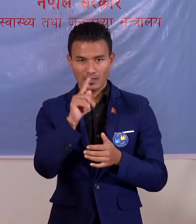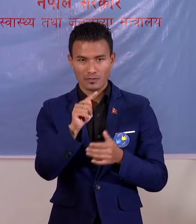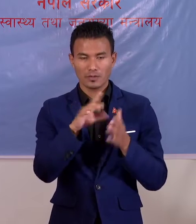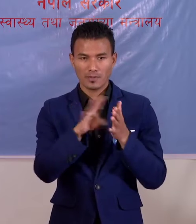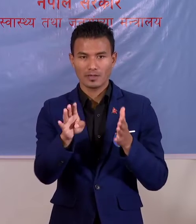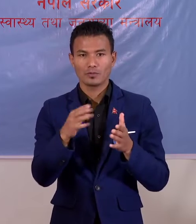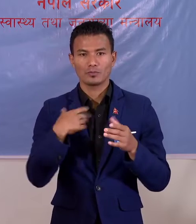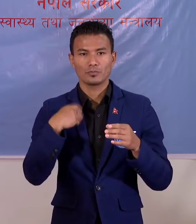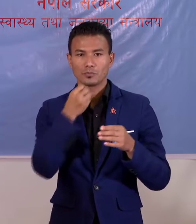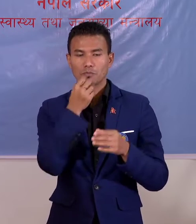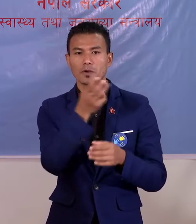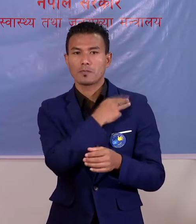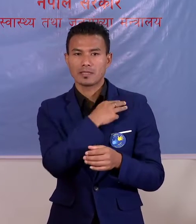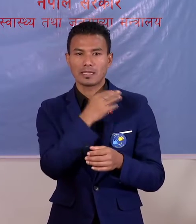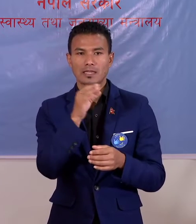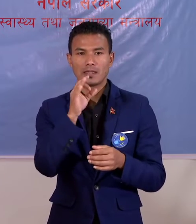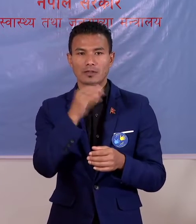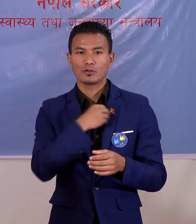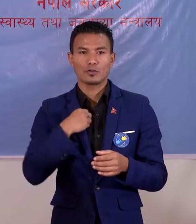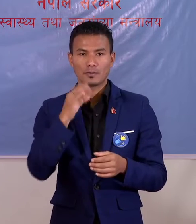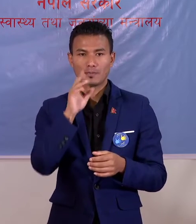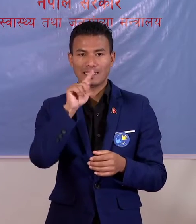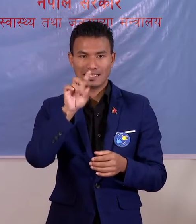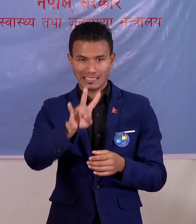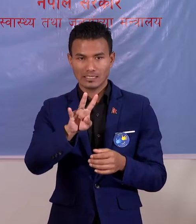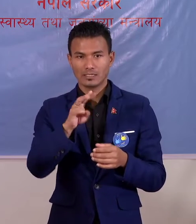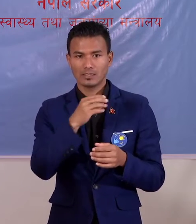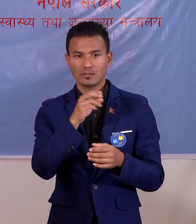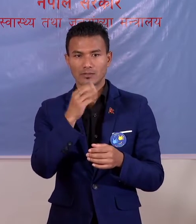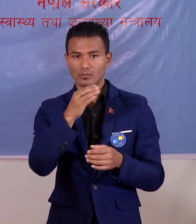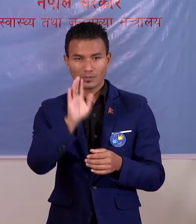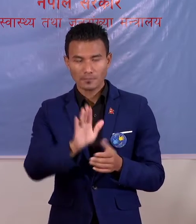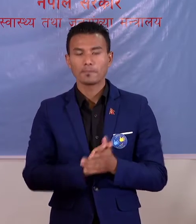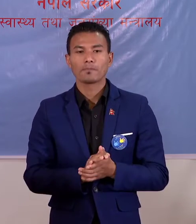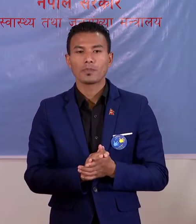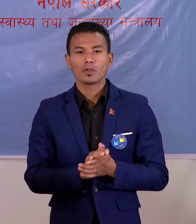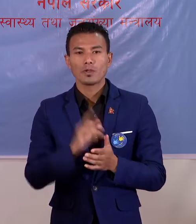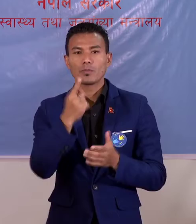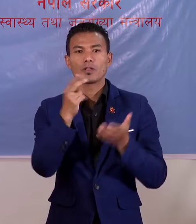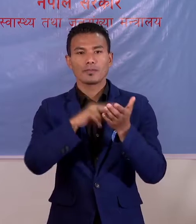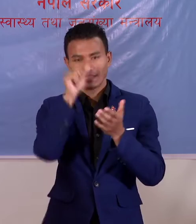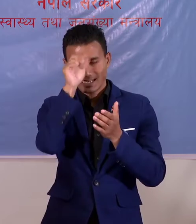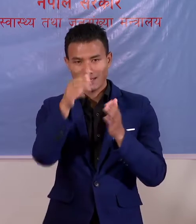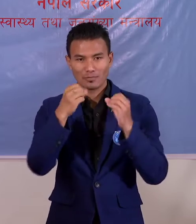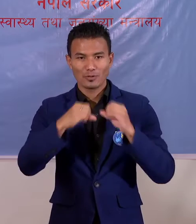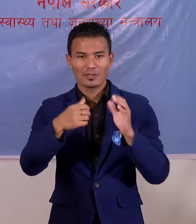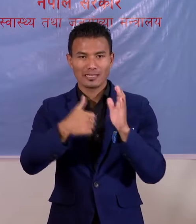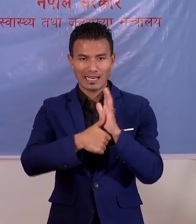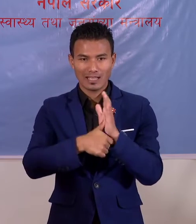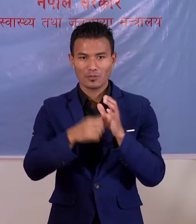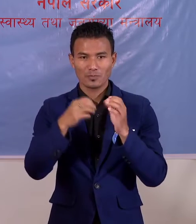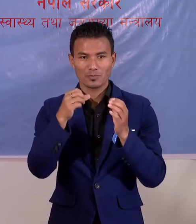को तर्फबाट म प्रवक्ता डाक्टर विकास देवकोटा उपस्थित छु। पहिलो अपडेट मैले प्रयोगशाला को परीक्षणबाट गराउन